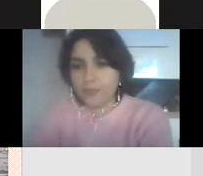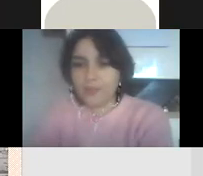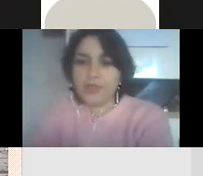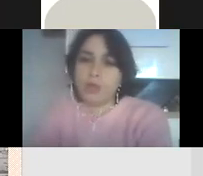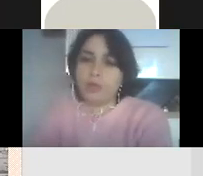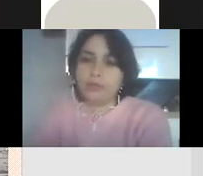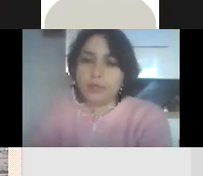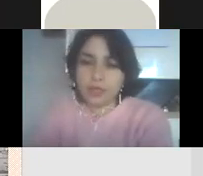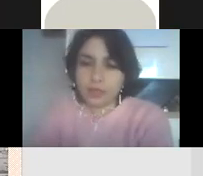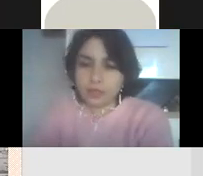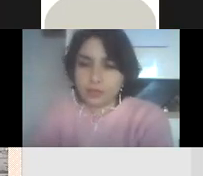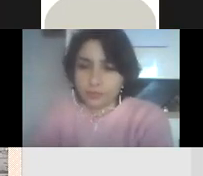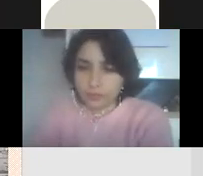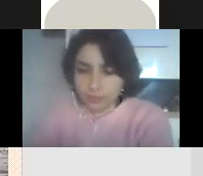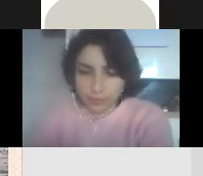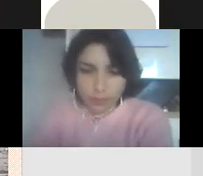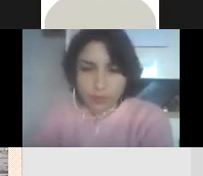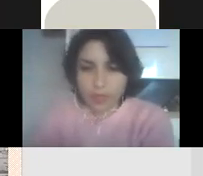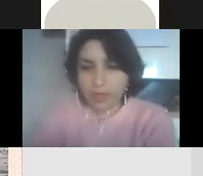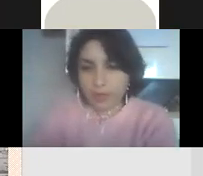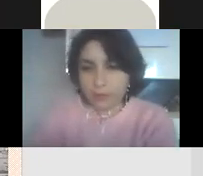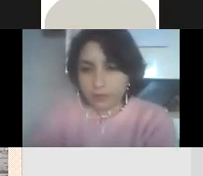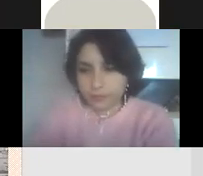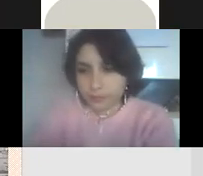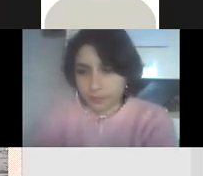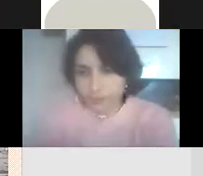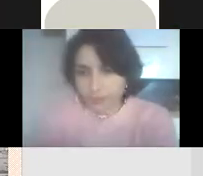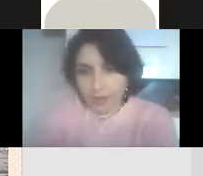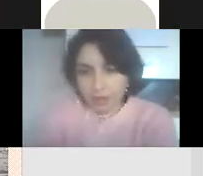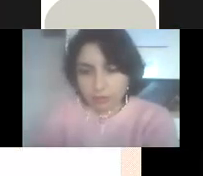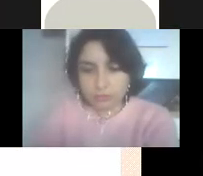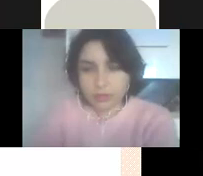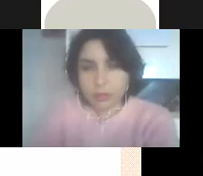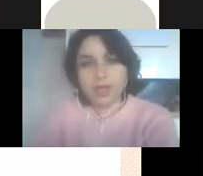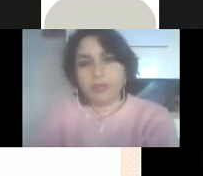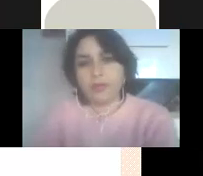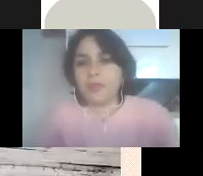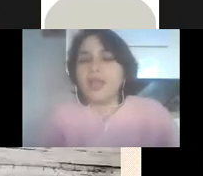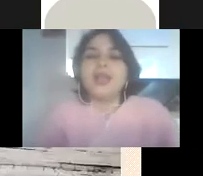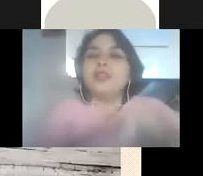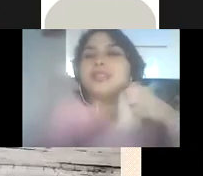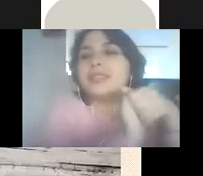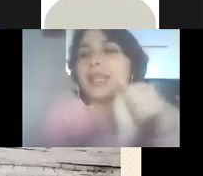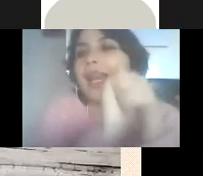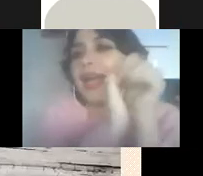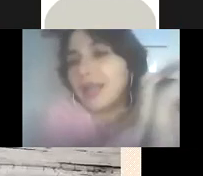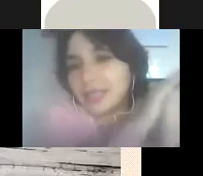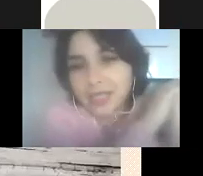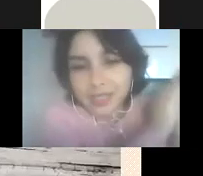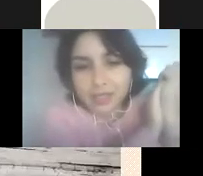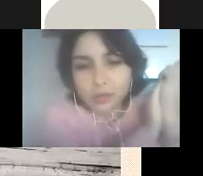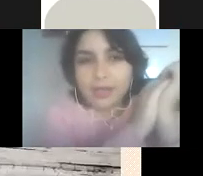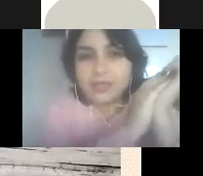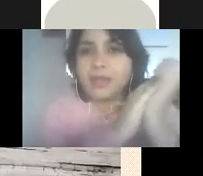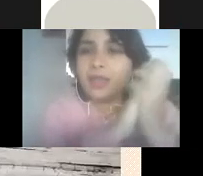¿Sí? Ya, mi amor. Gracias. Voy a agrandar. Oh, me adelanto ya. Entonces, la clase de